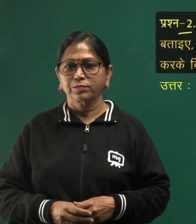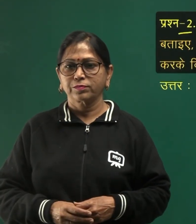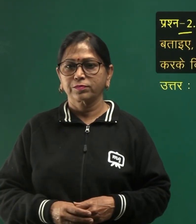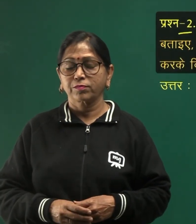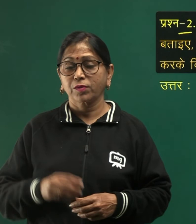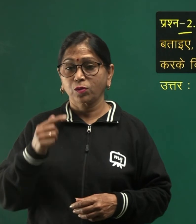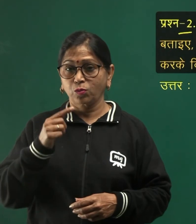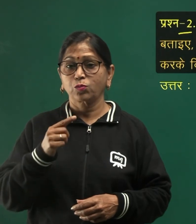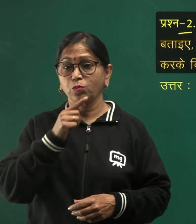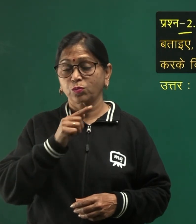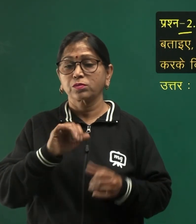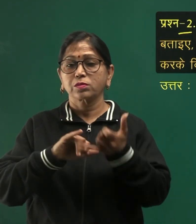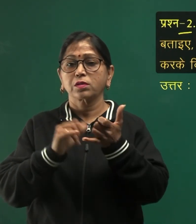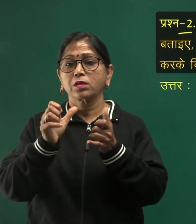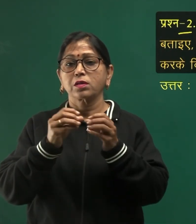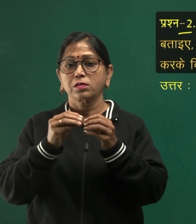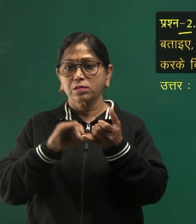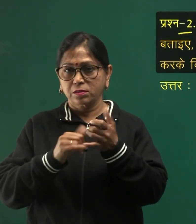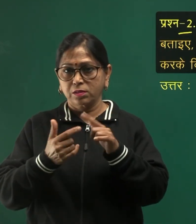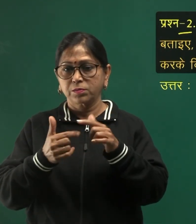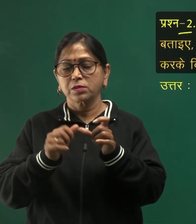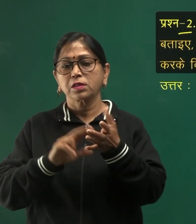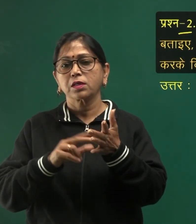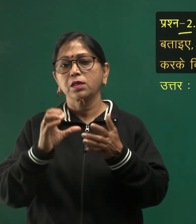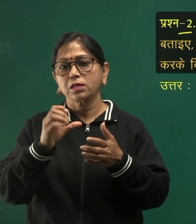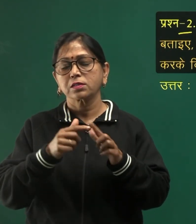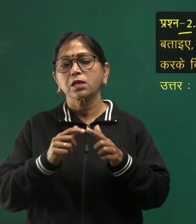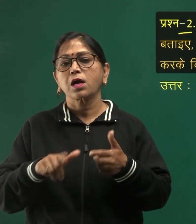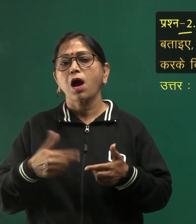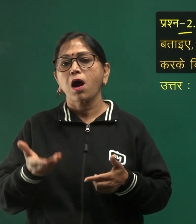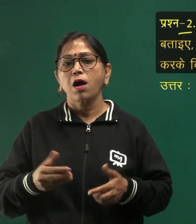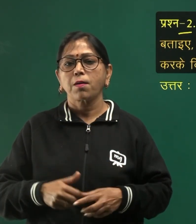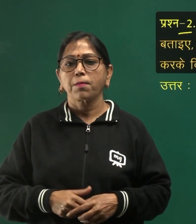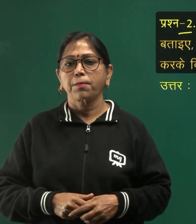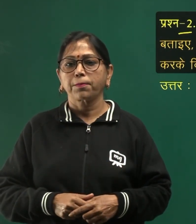प्रश्न नंबर दो उसे पदार्थ का